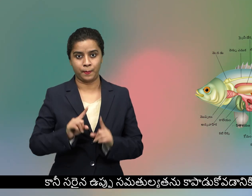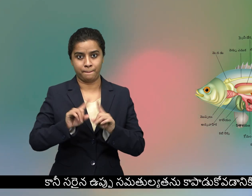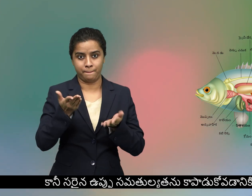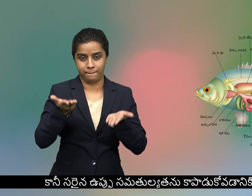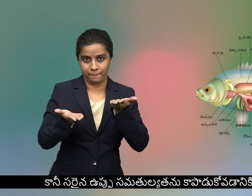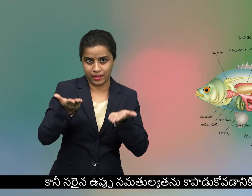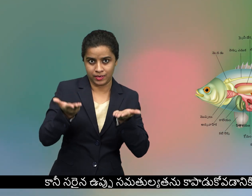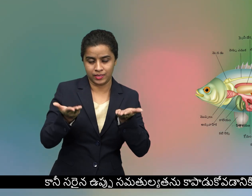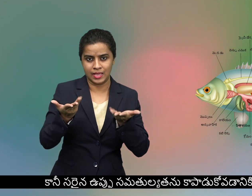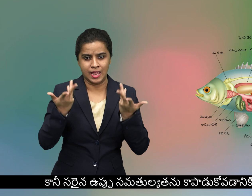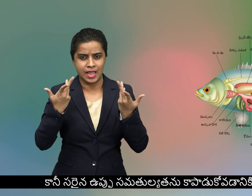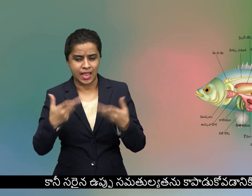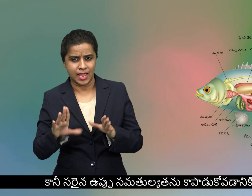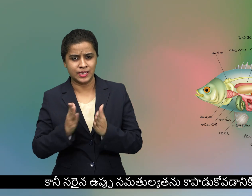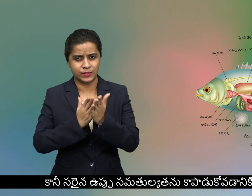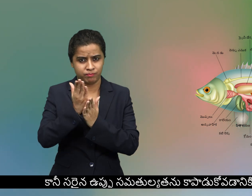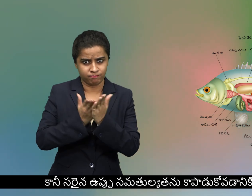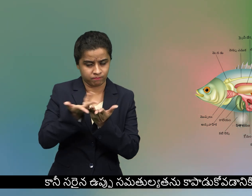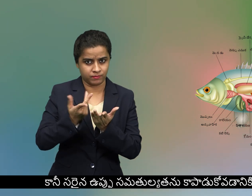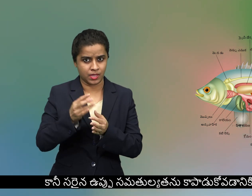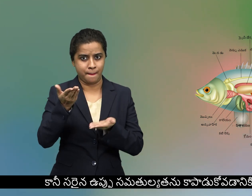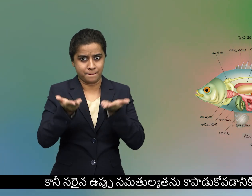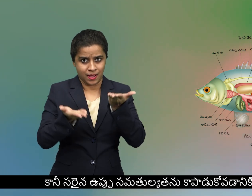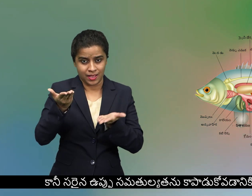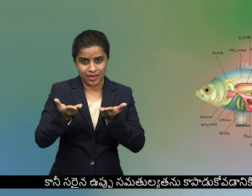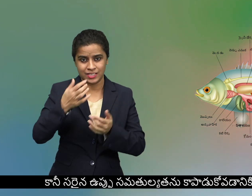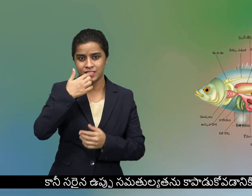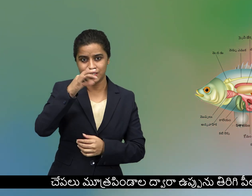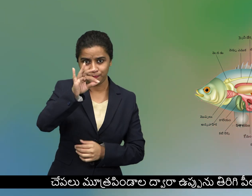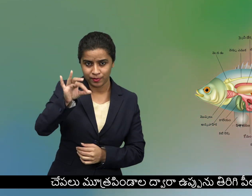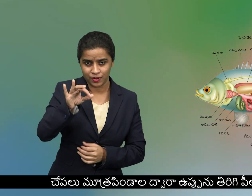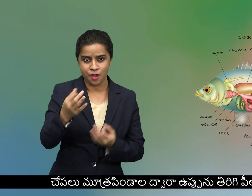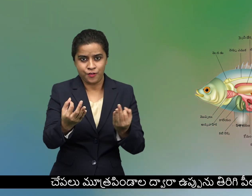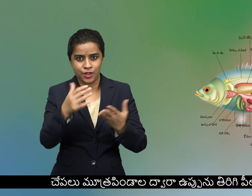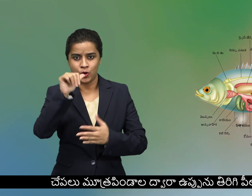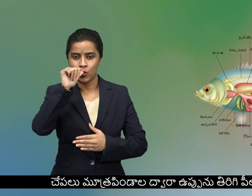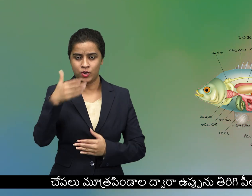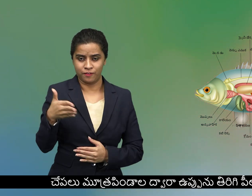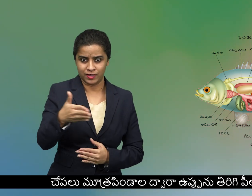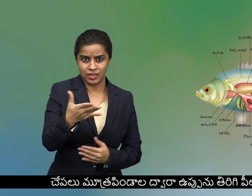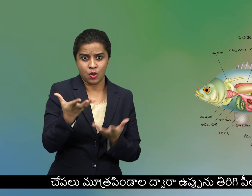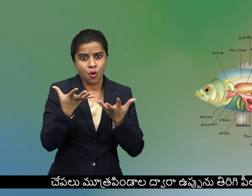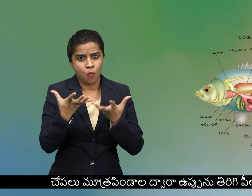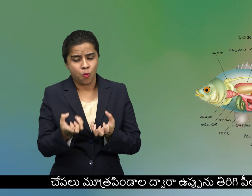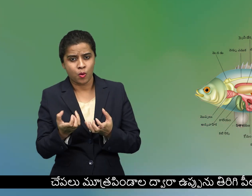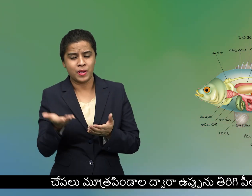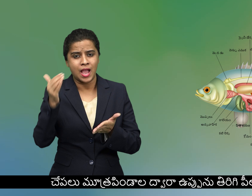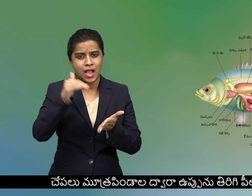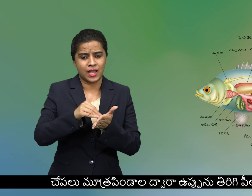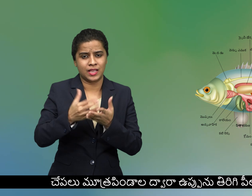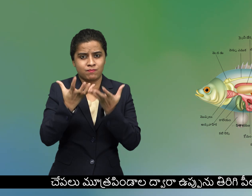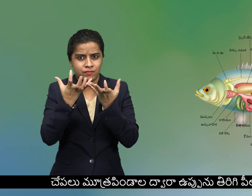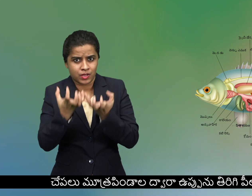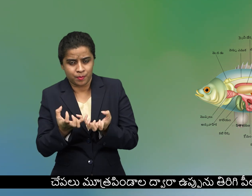కానీ సరైన ఉప్పు సమతుల్యతను కాపాడుకోవడానికి మంచినీటి చేపలు మూత్రపిండాల ద్వారా ఉప్పును